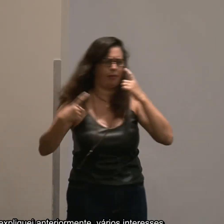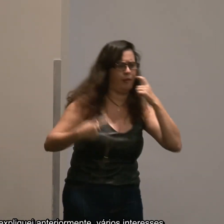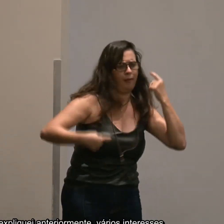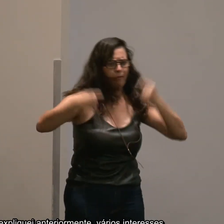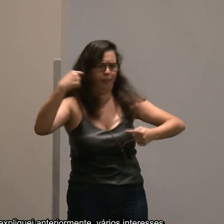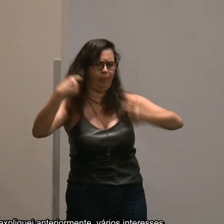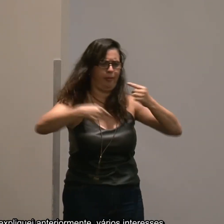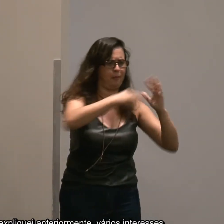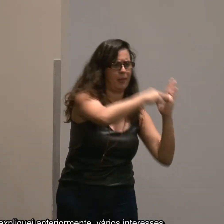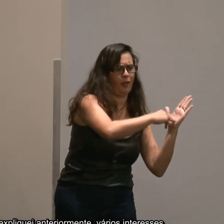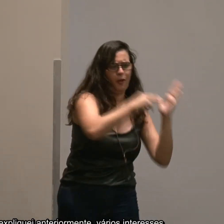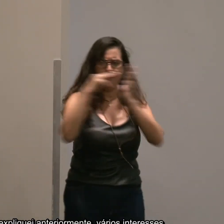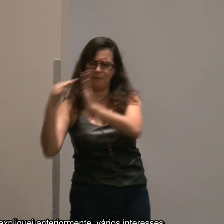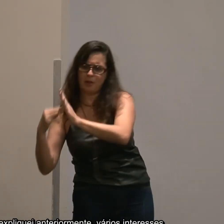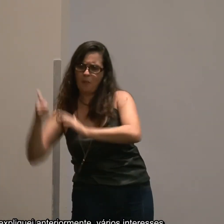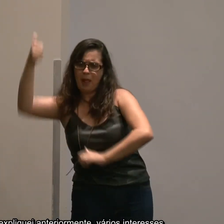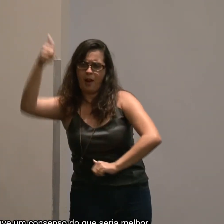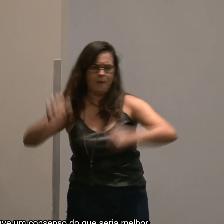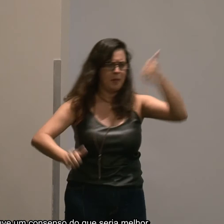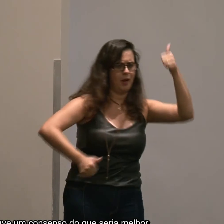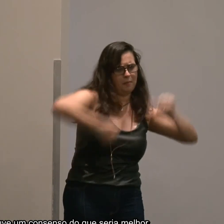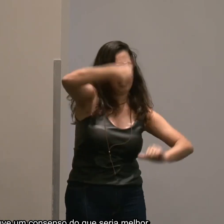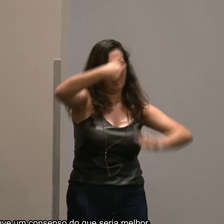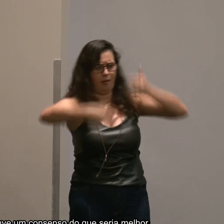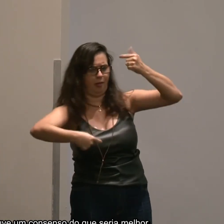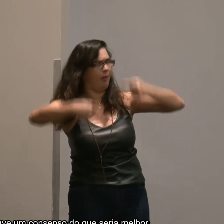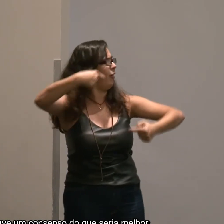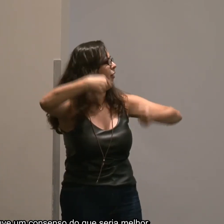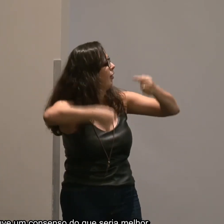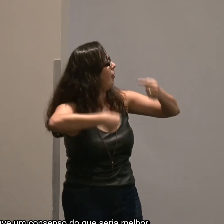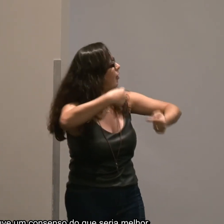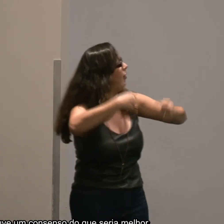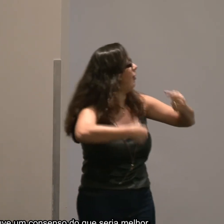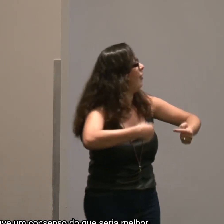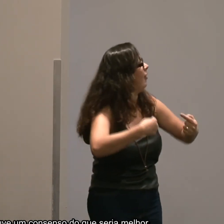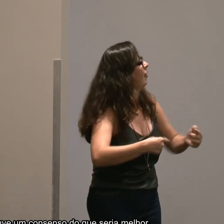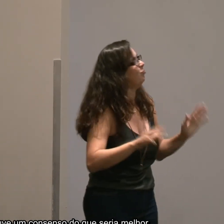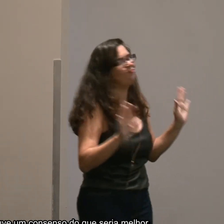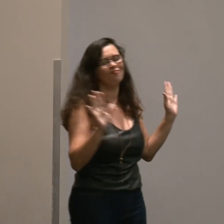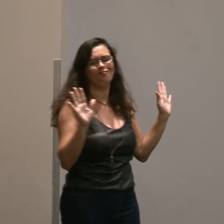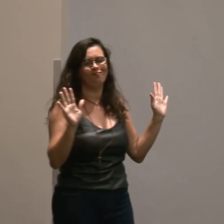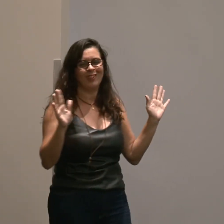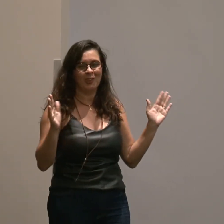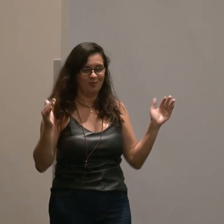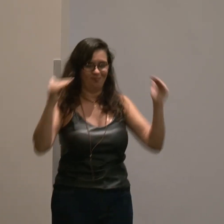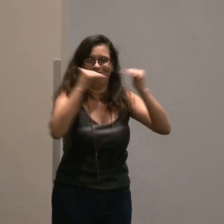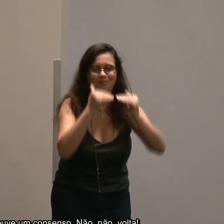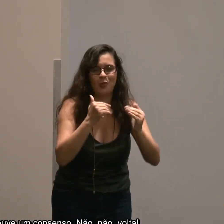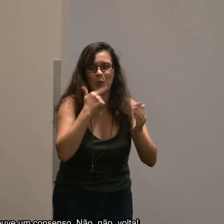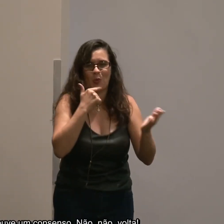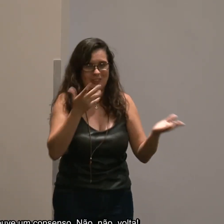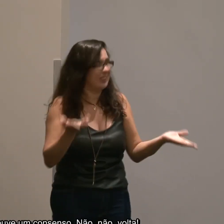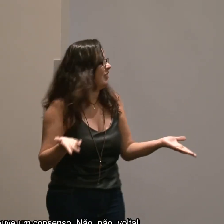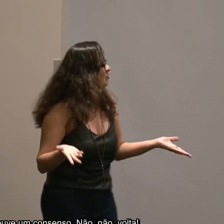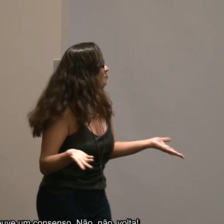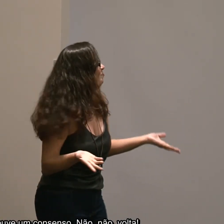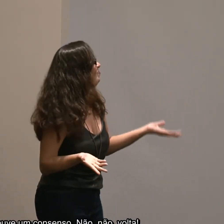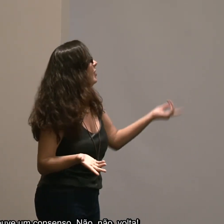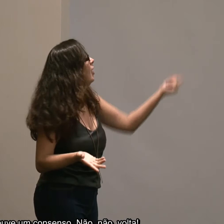anteriormente vários interesses e não houve um consenso do que seria melhor não houve um consenso